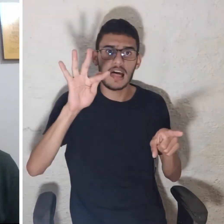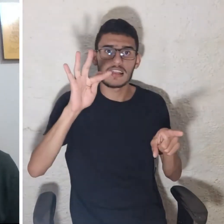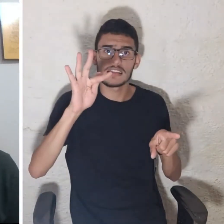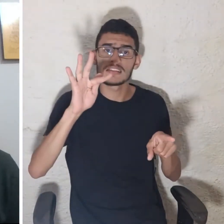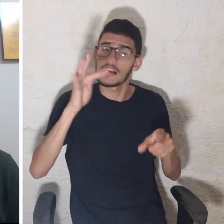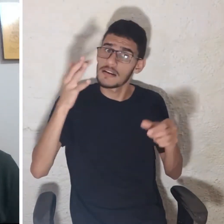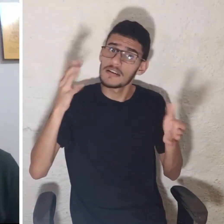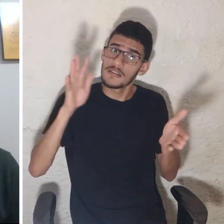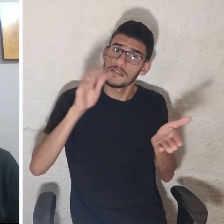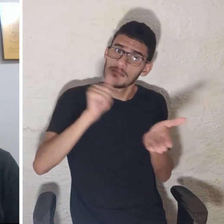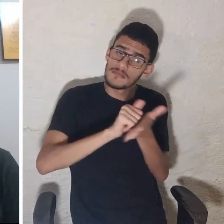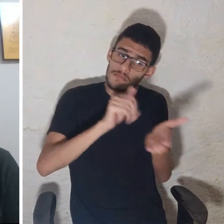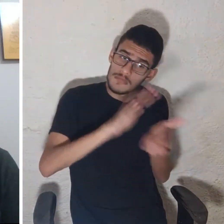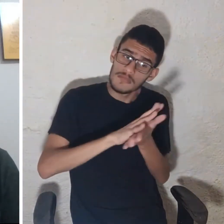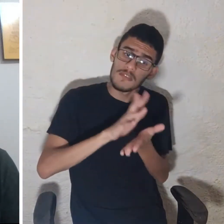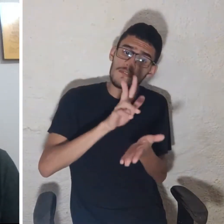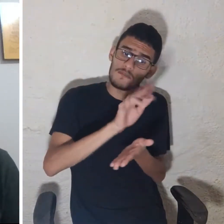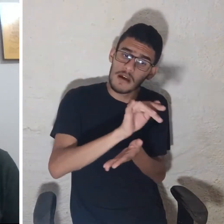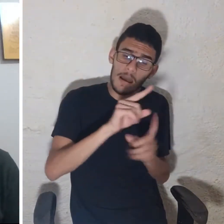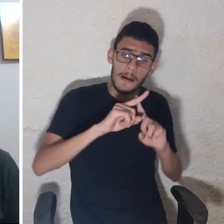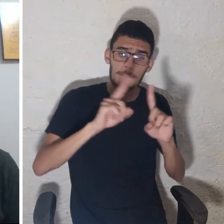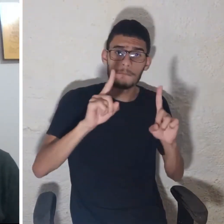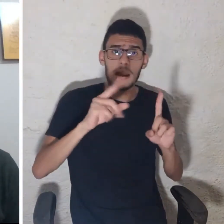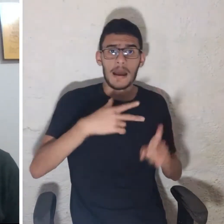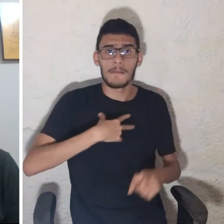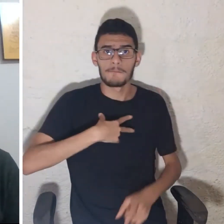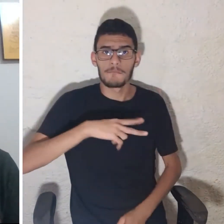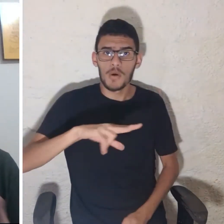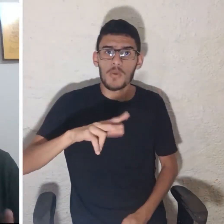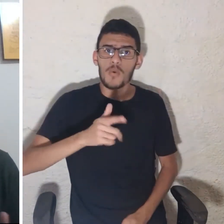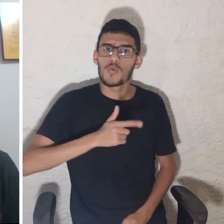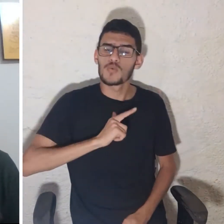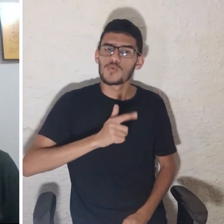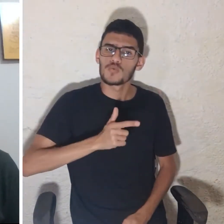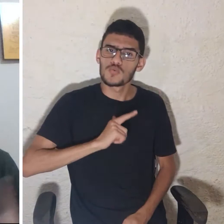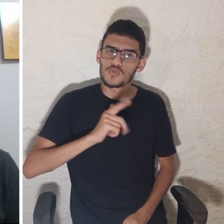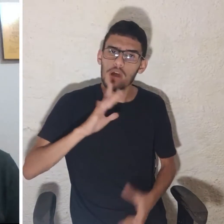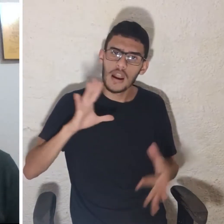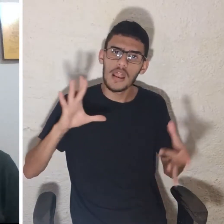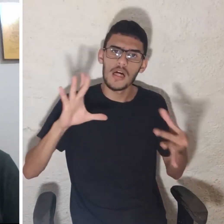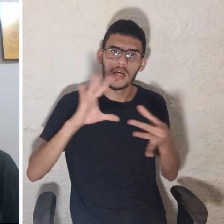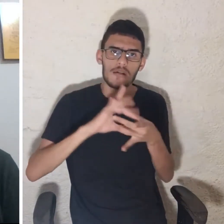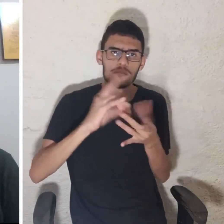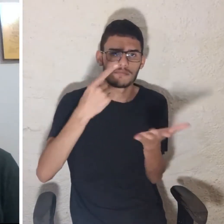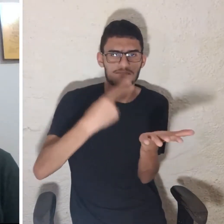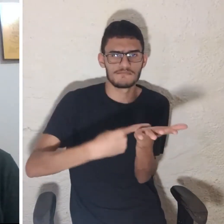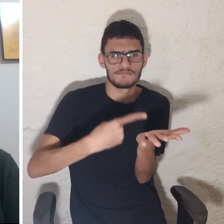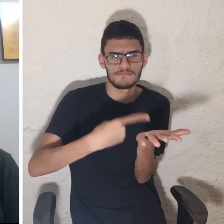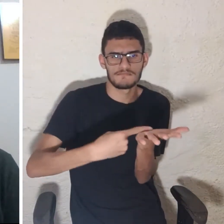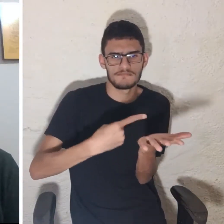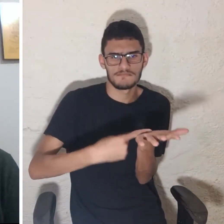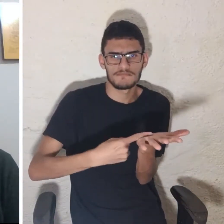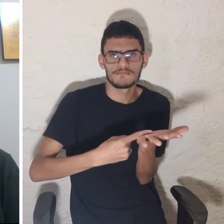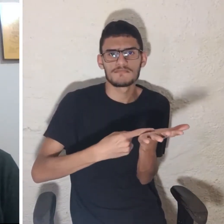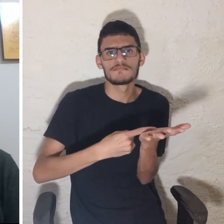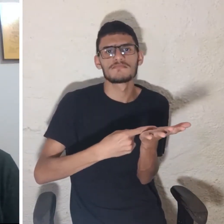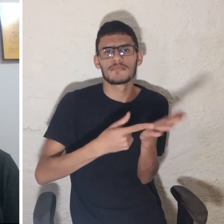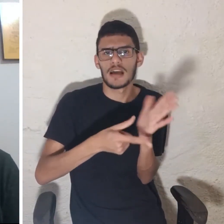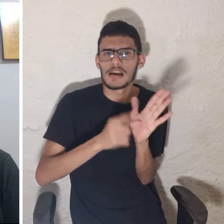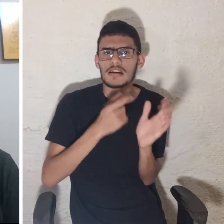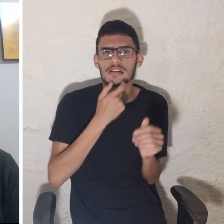não obedecessem. Mas, por outro lado, Portugal era um país aliado, há séculos que já era aliado, né,